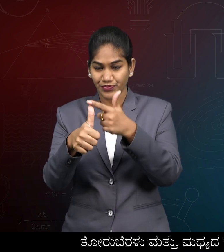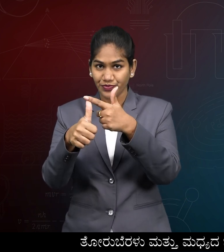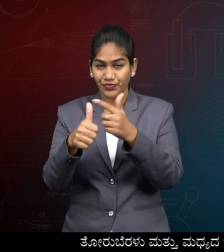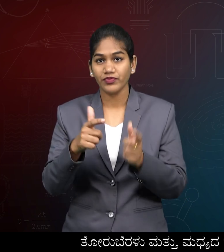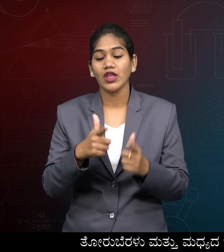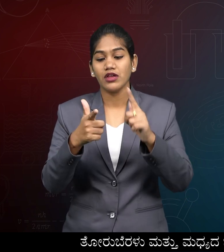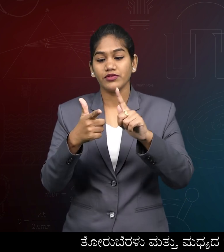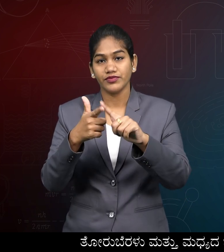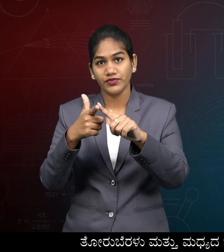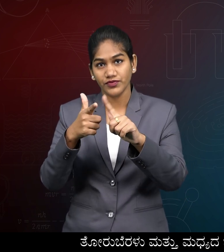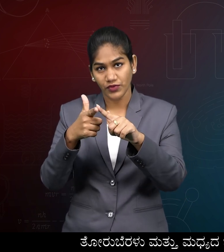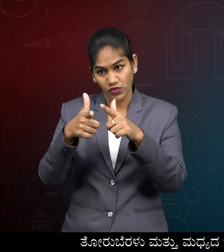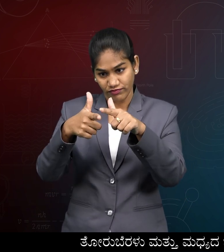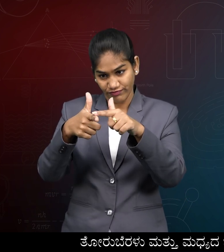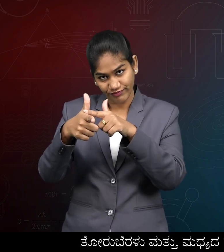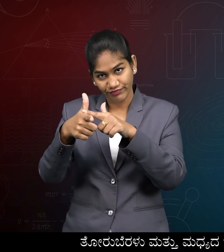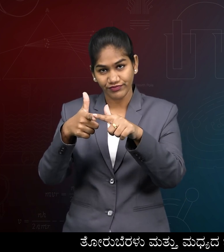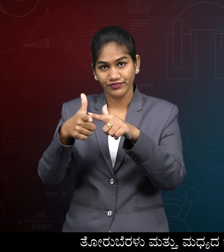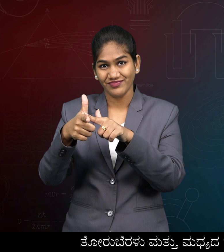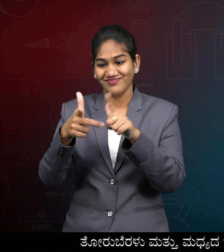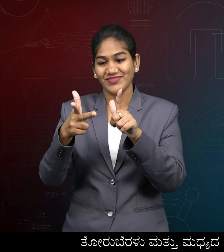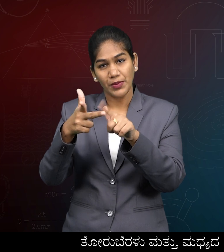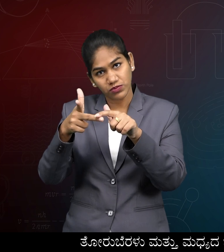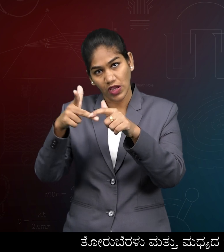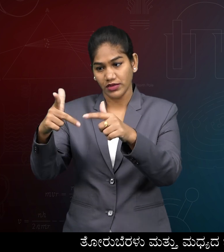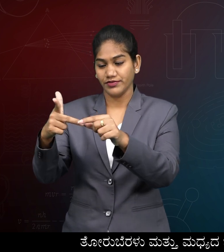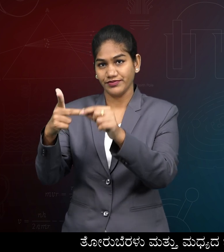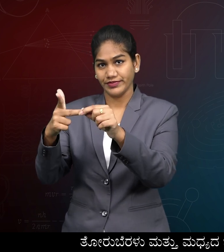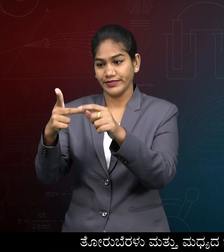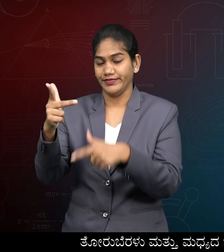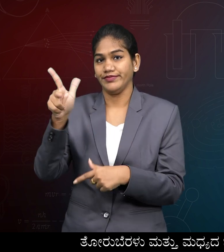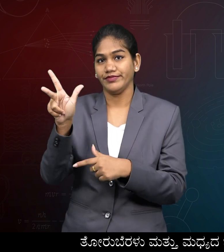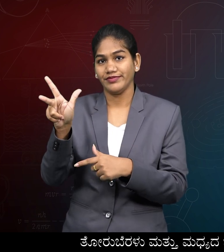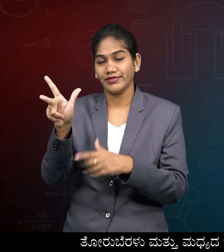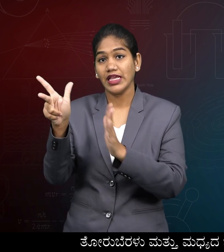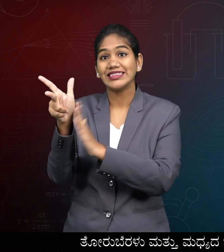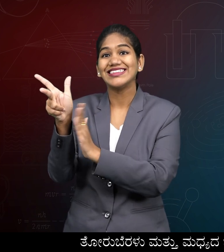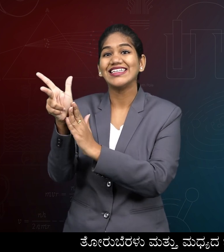ತೋರು ಬೆರಳು ಮತ್ತು ಮಧ್ಯದ ಬೆರಳನ್ನು ಪರಸ್ಪರ ಲಂಬವಾಗಿರುವಂತೆ ಚಾಚಿ.